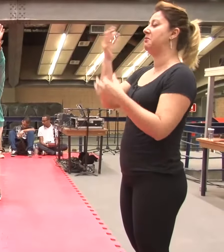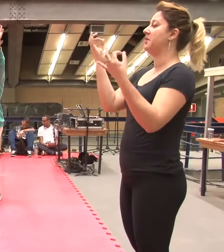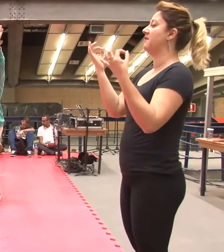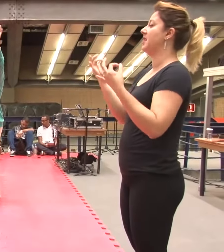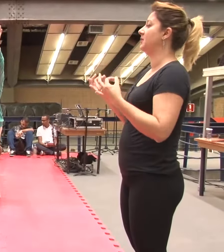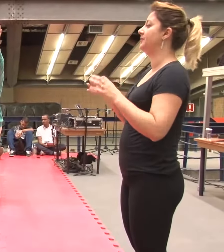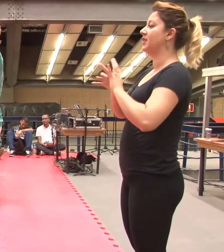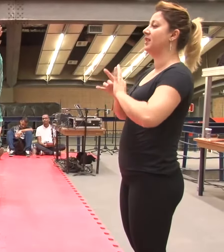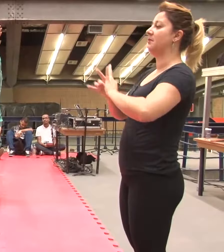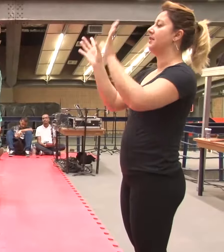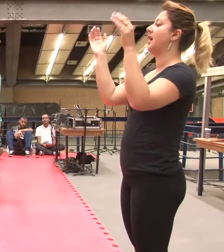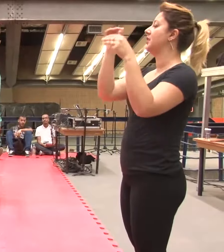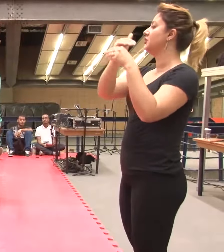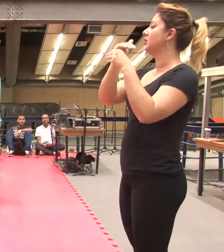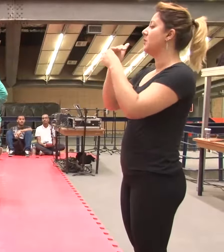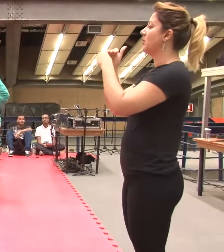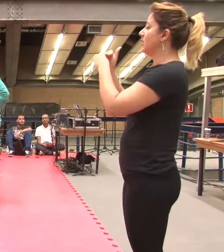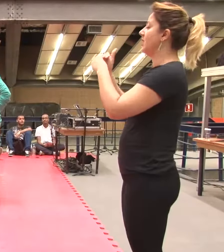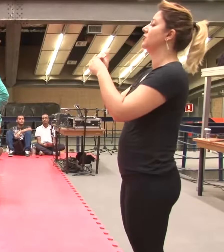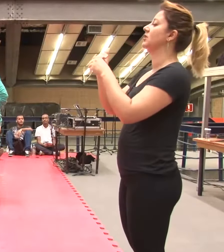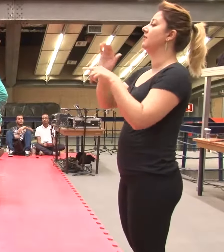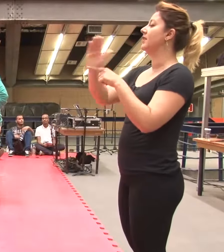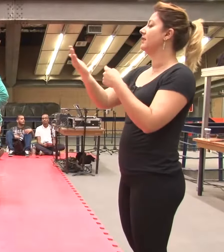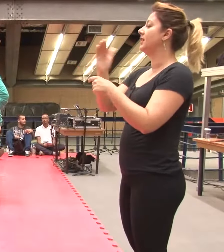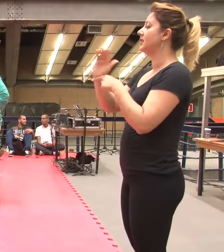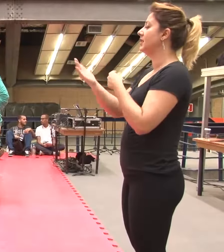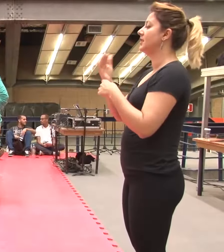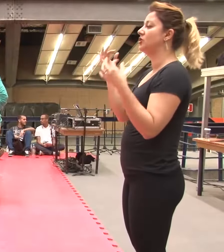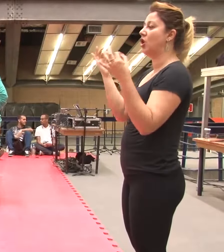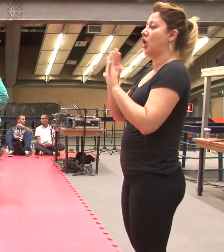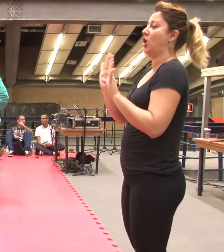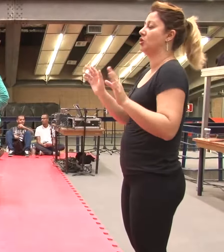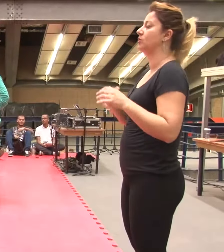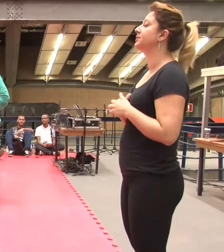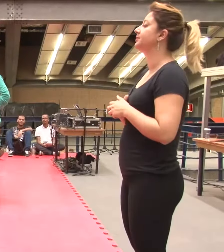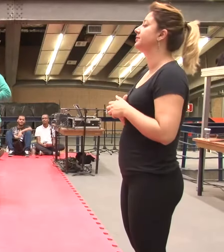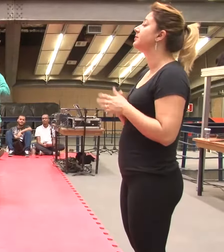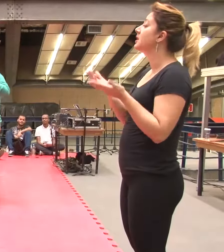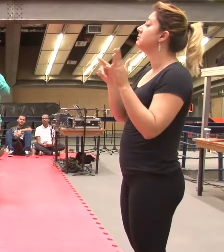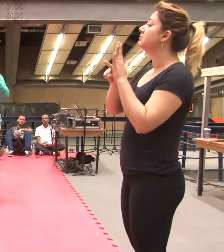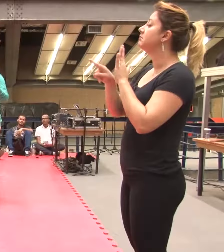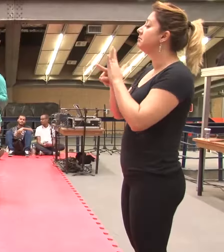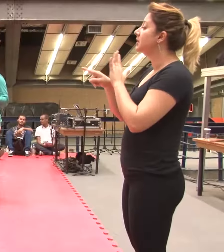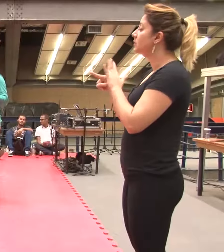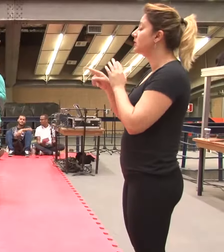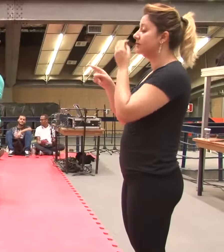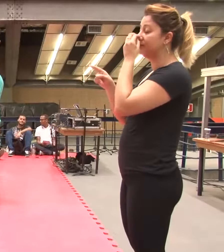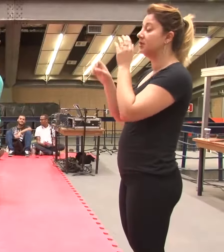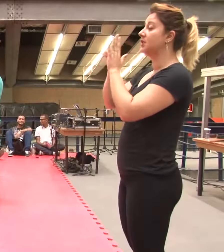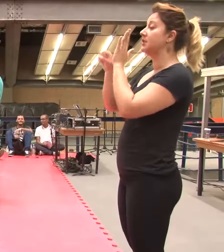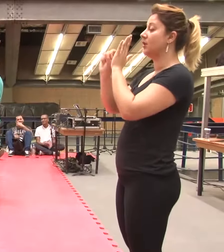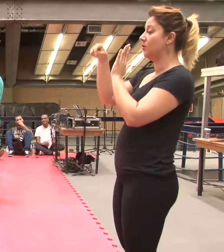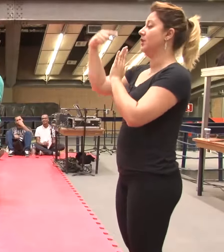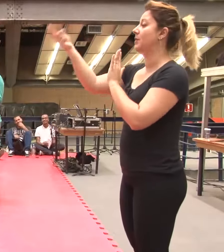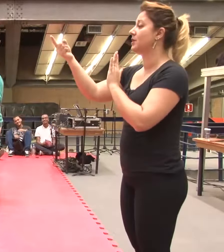resolvidos. Liberdade, igualdade, fraternidade. Aí as perguntas. No século XVIII, igualdade